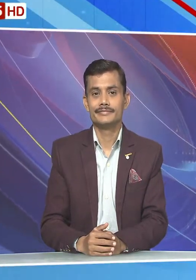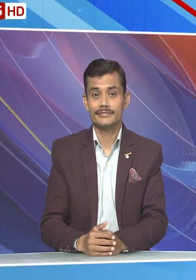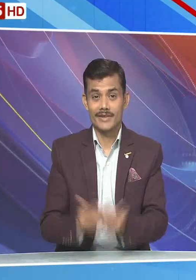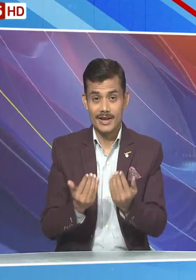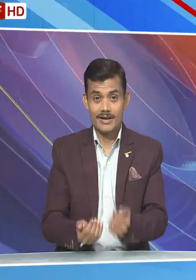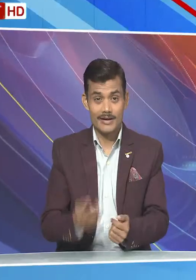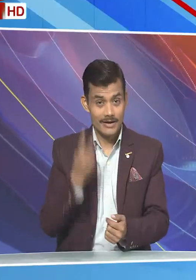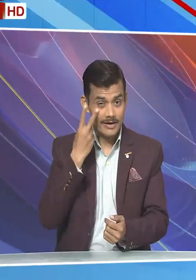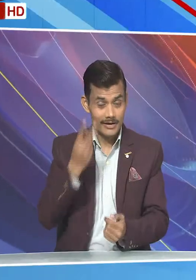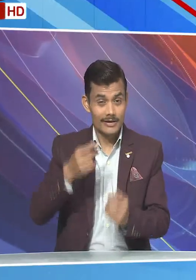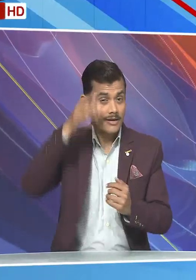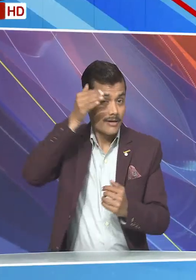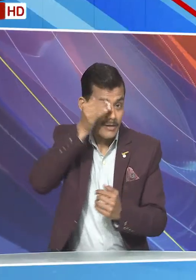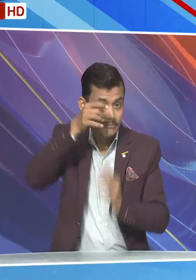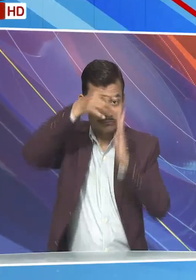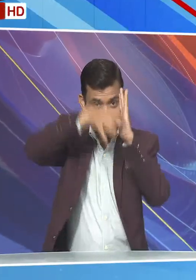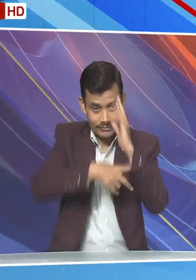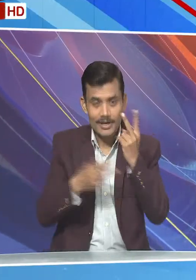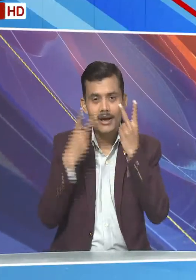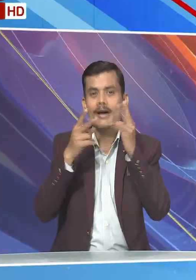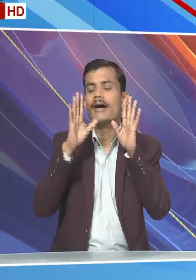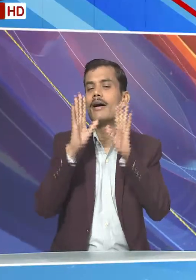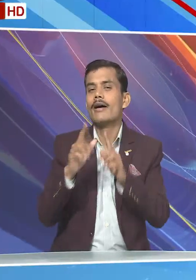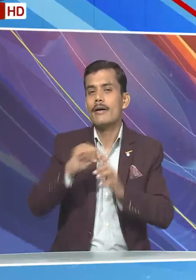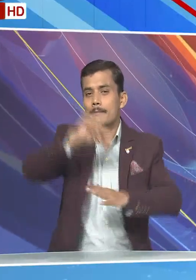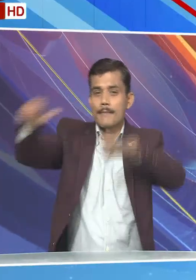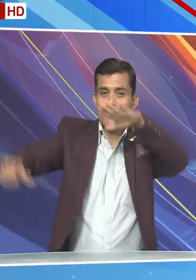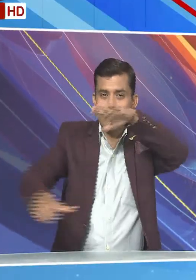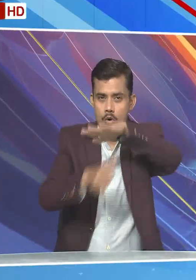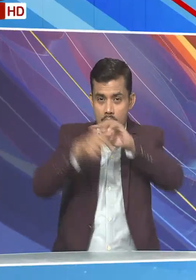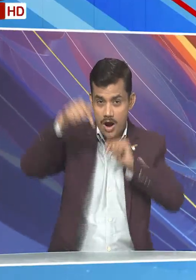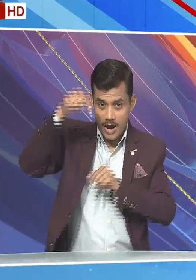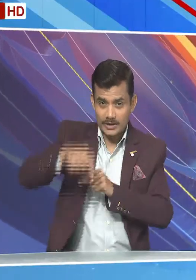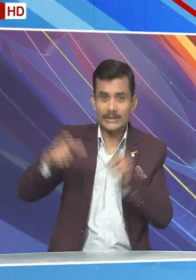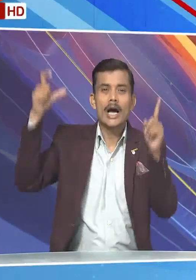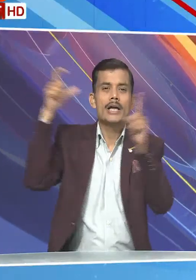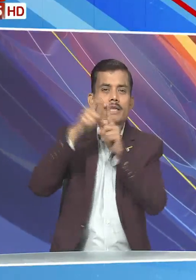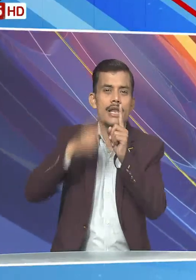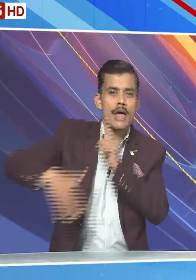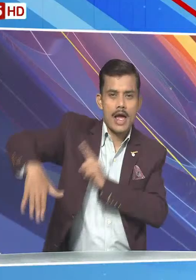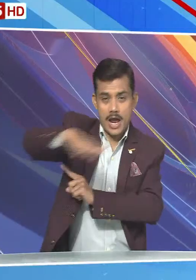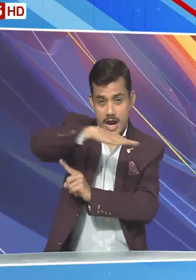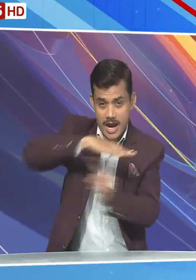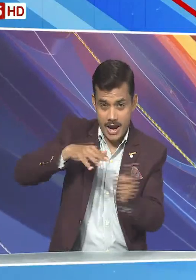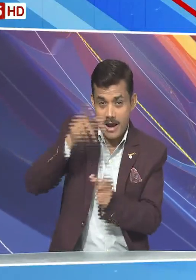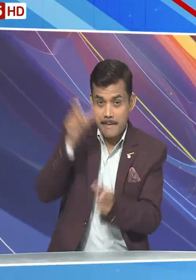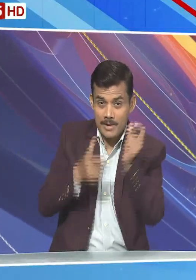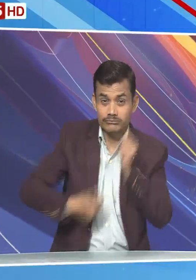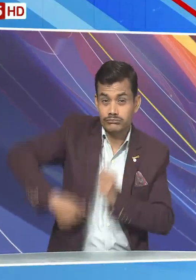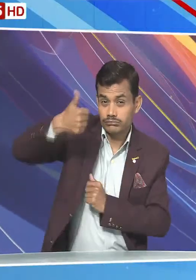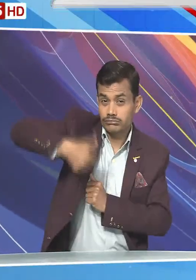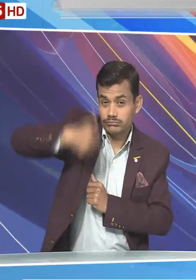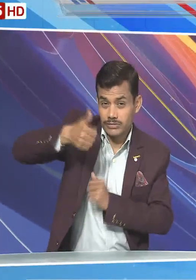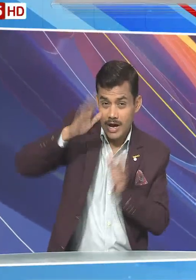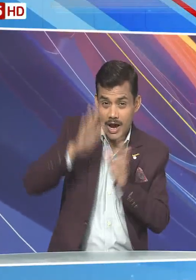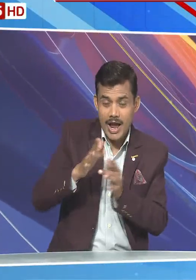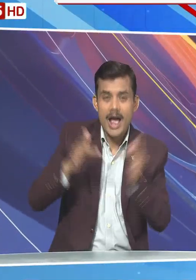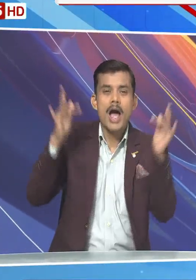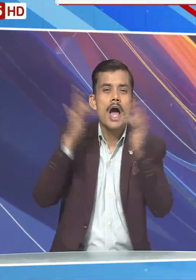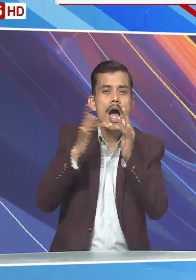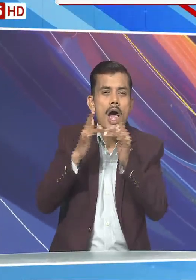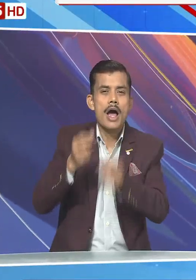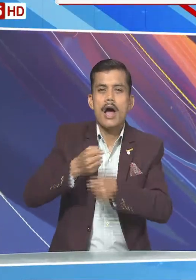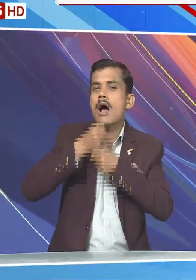और अब सभी खबरें विस्तार से। राष्ट्रपति द्रौपदी मुर्मू आज नई दिल्ली में विजेताओं को डिजिटल